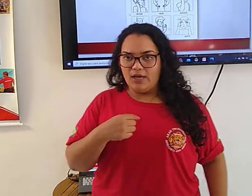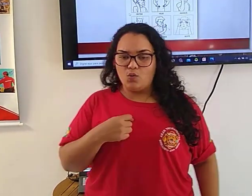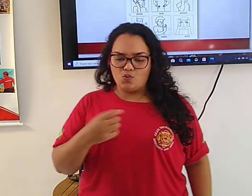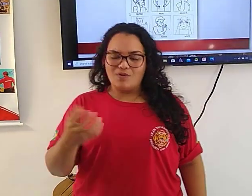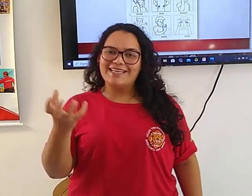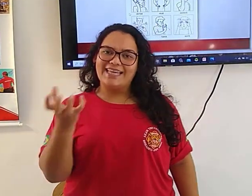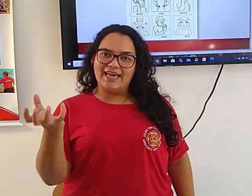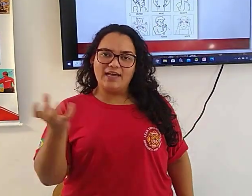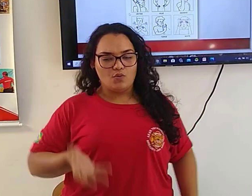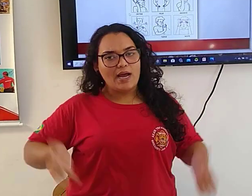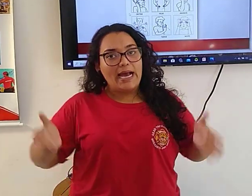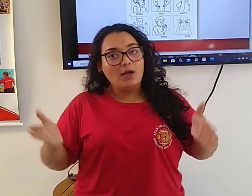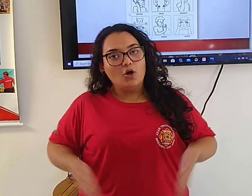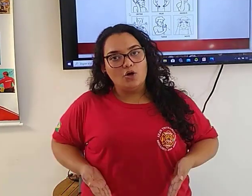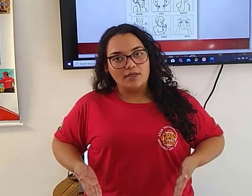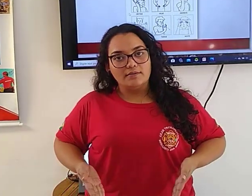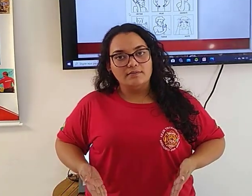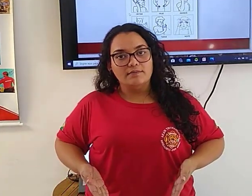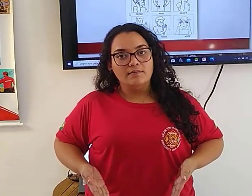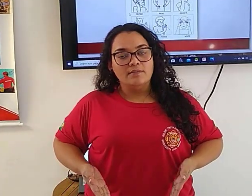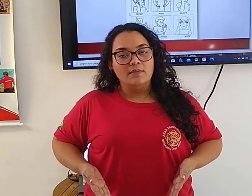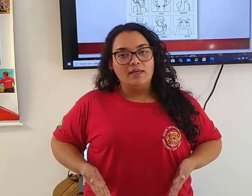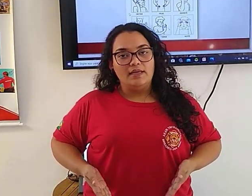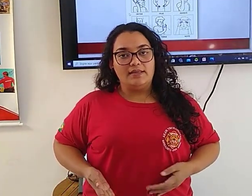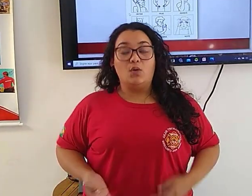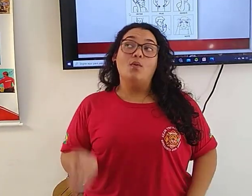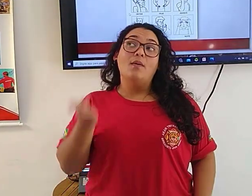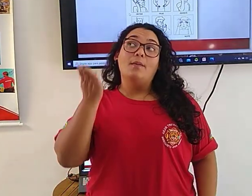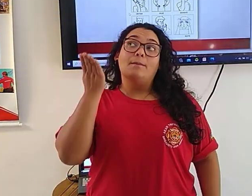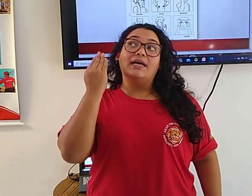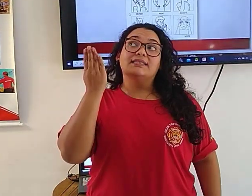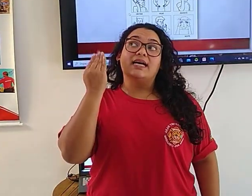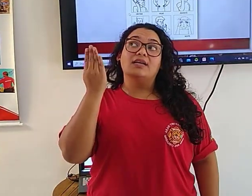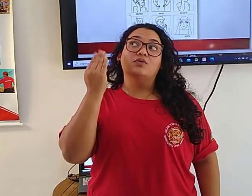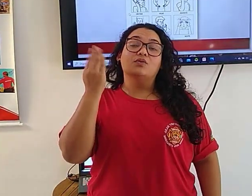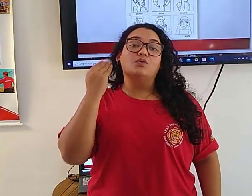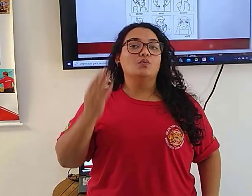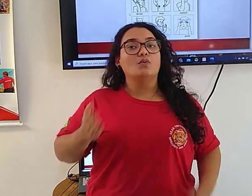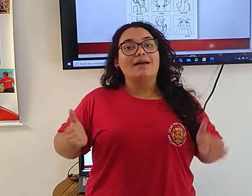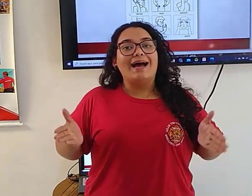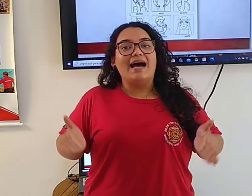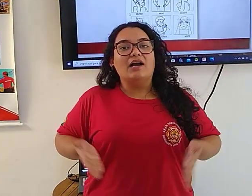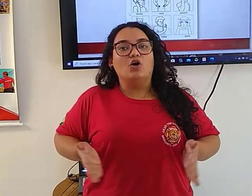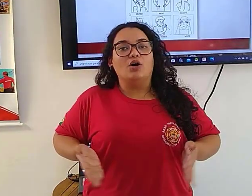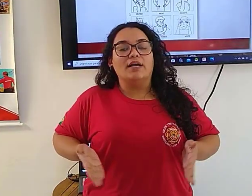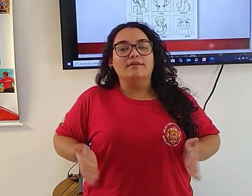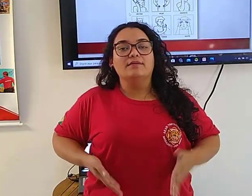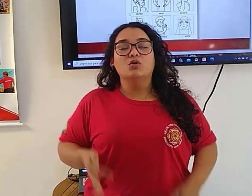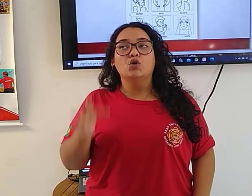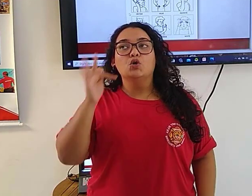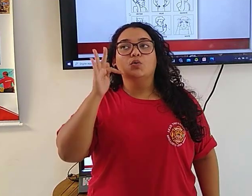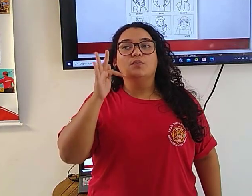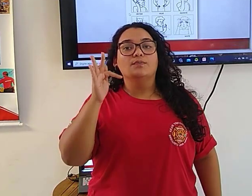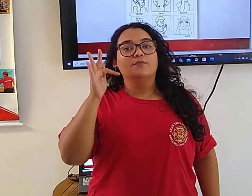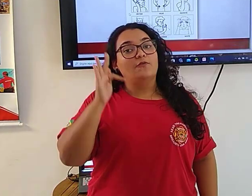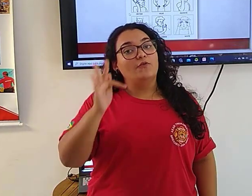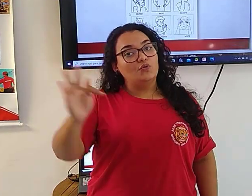Eu quero agora. Então, passado, agora,